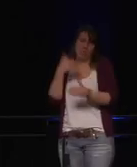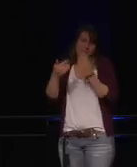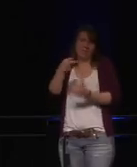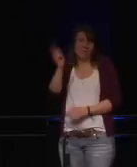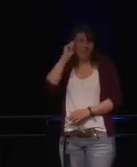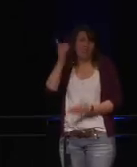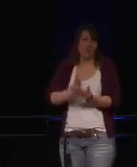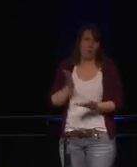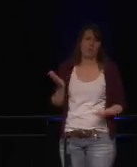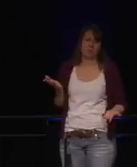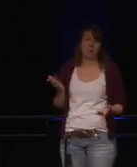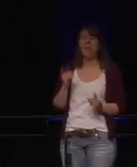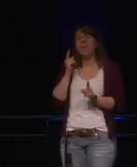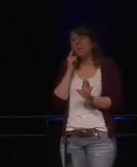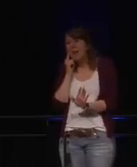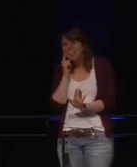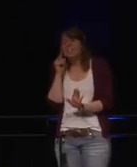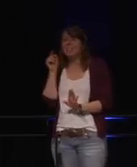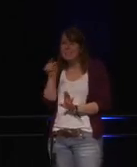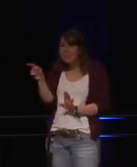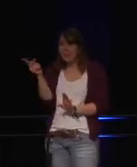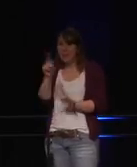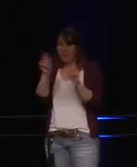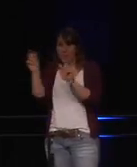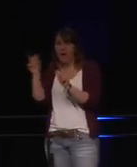En este momento no solo los están usando,